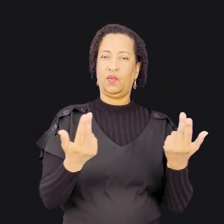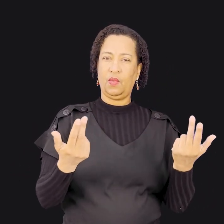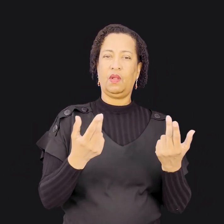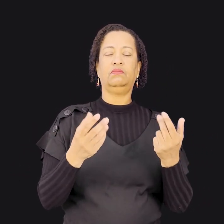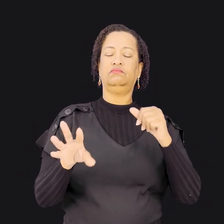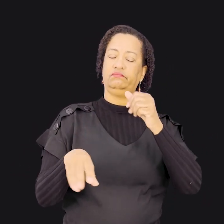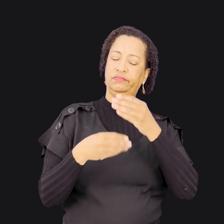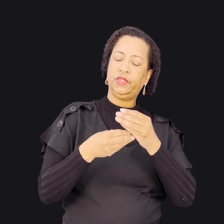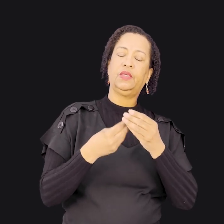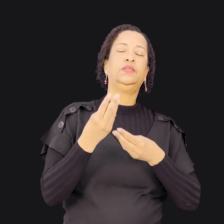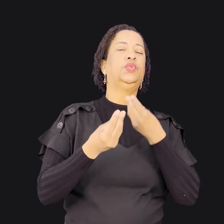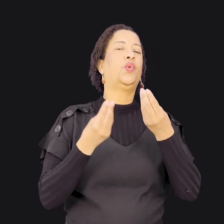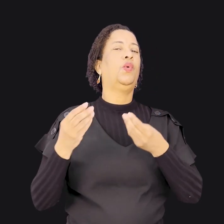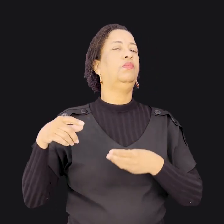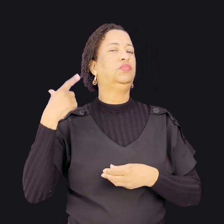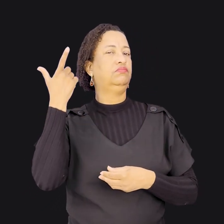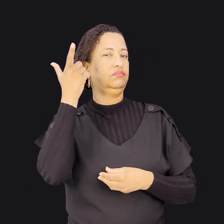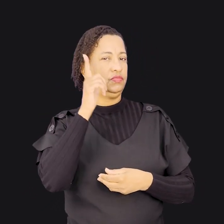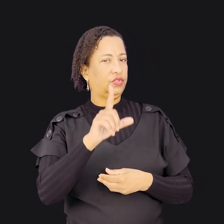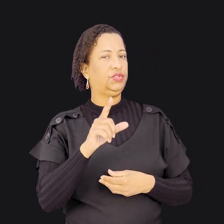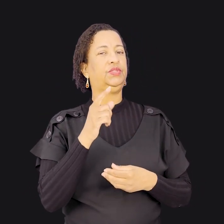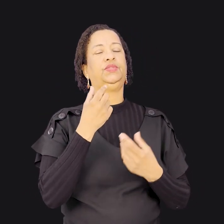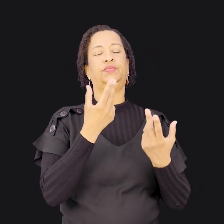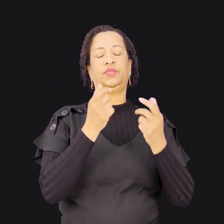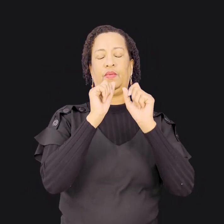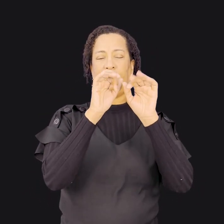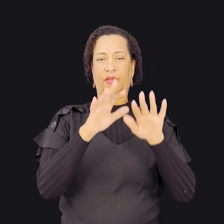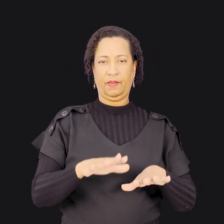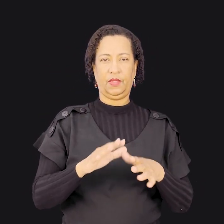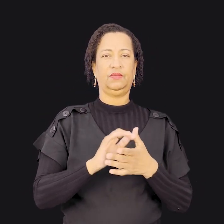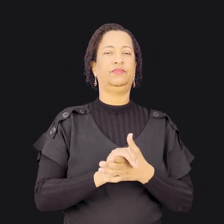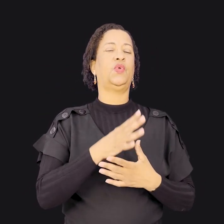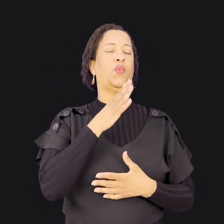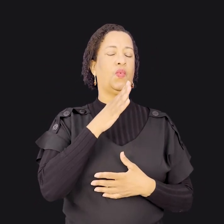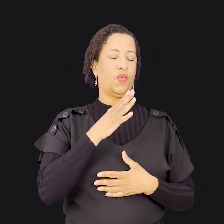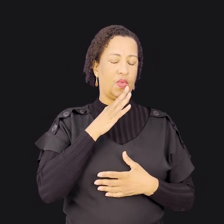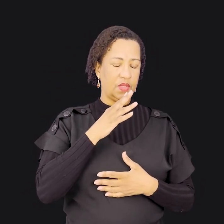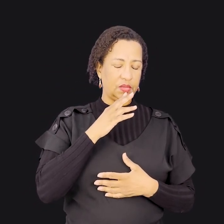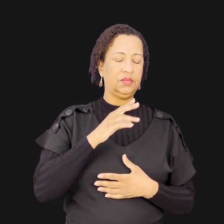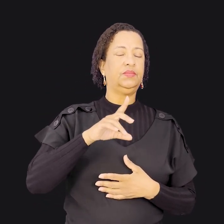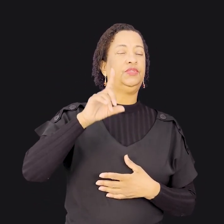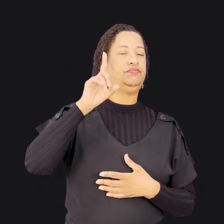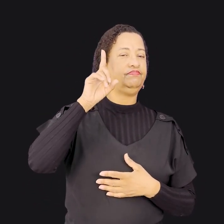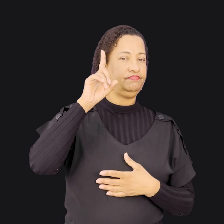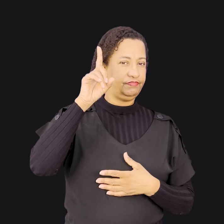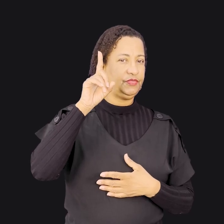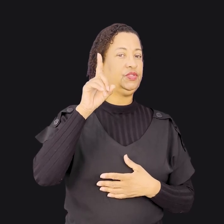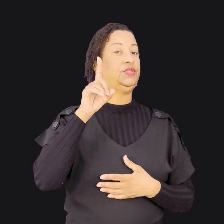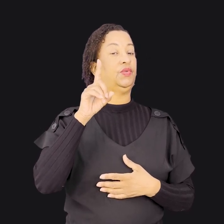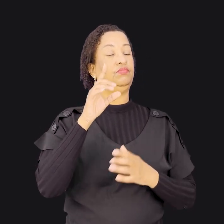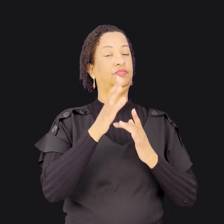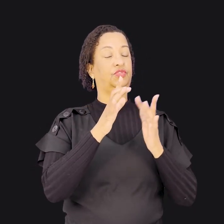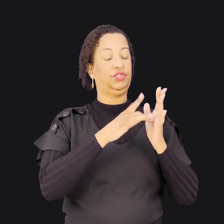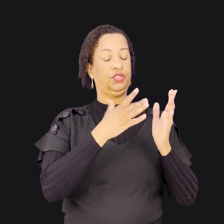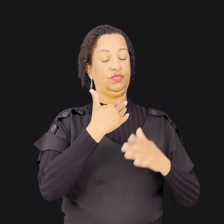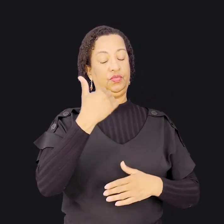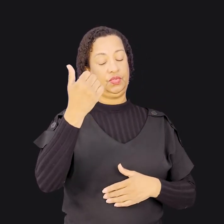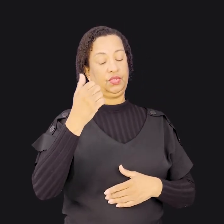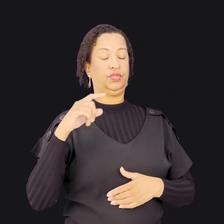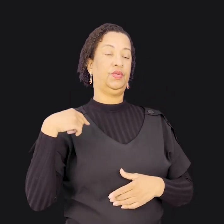como podemos conseguir essas bênçãos. Por meio do conhecimento daquele que nos chamou para sua própria glória e virtude,